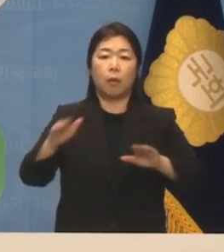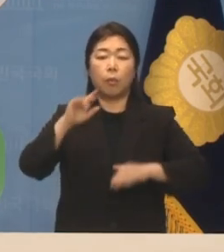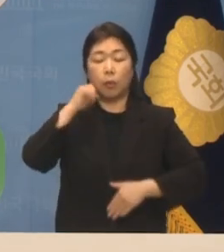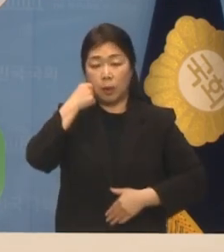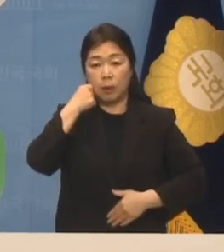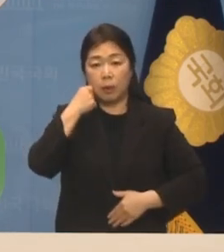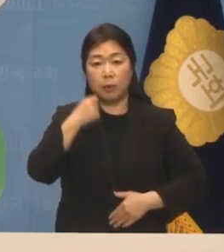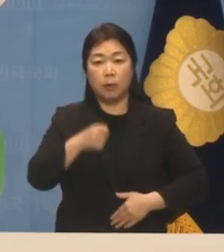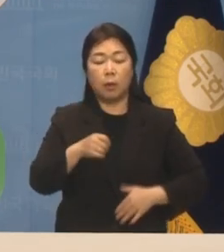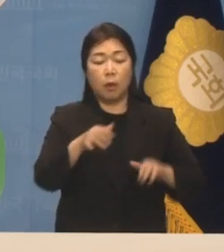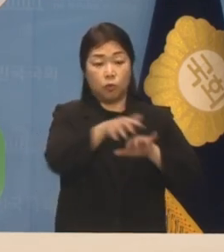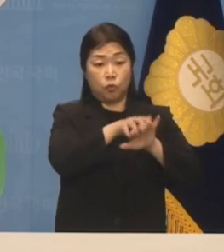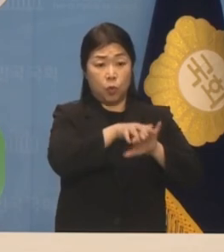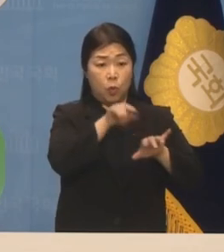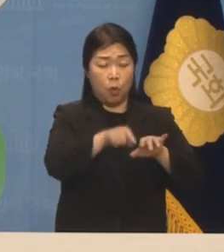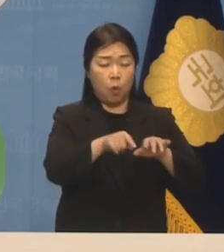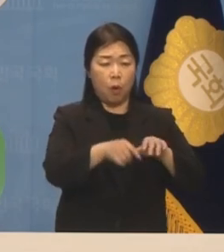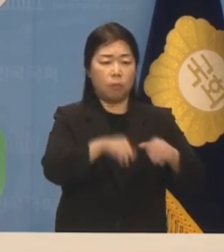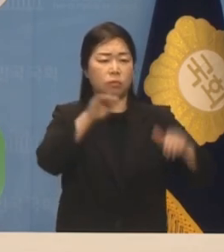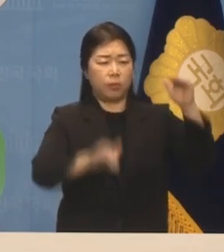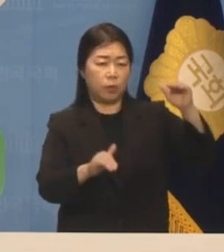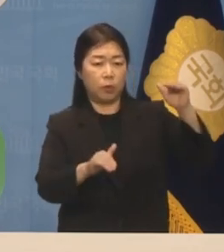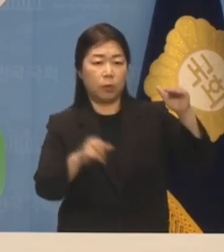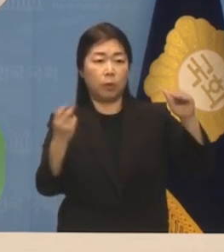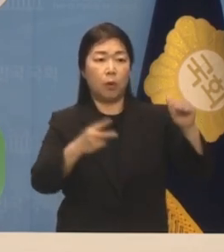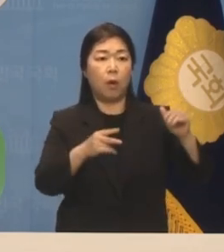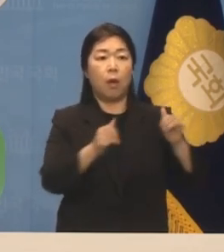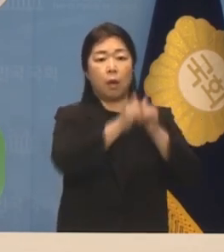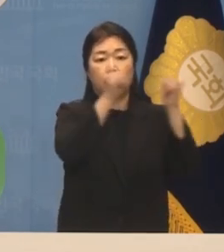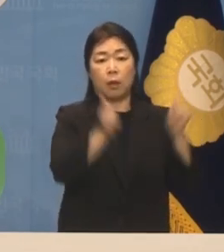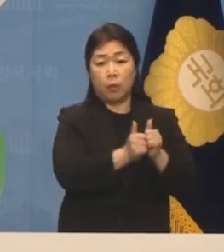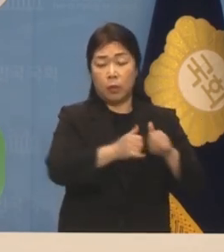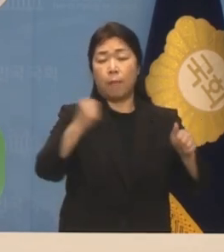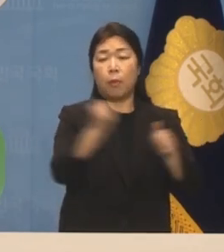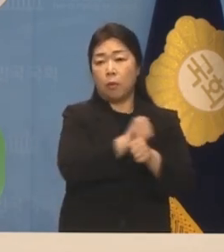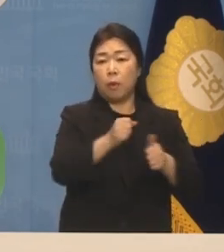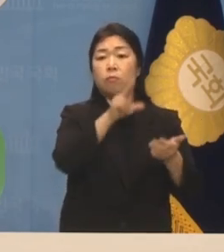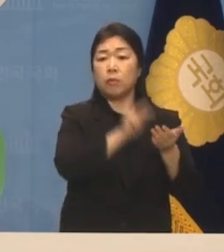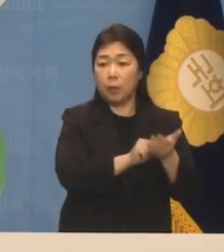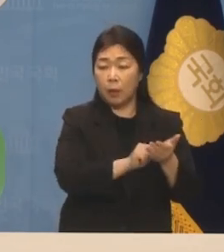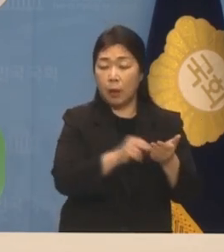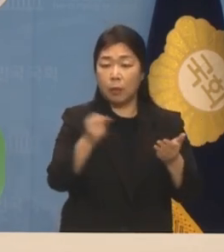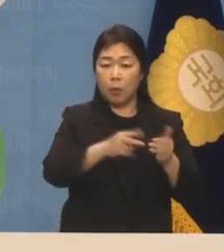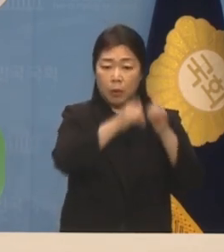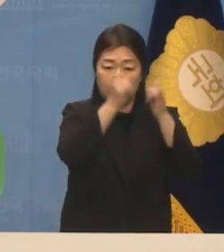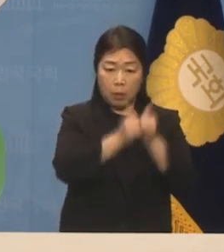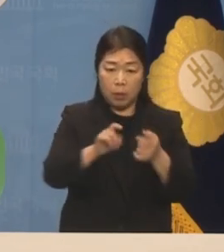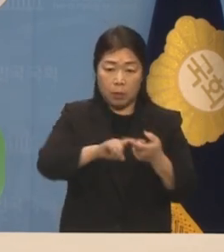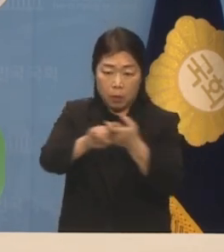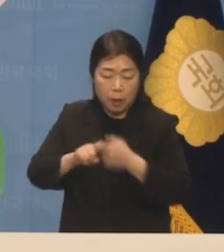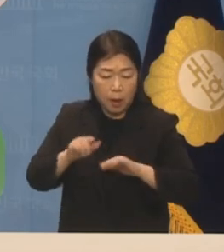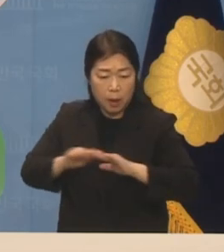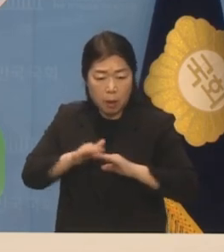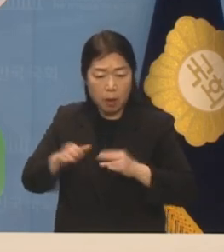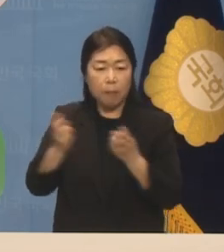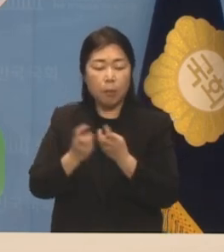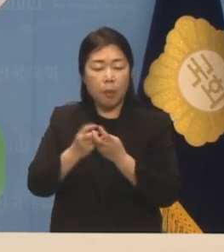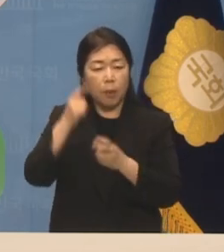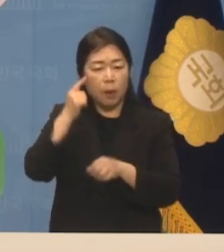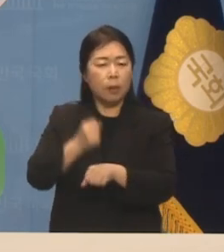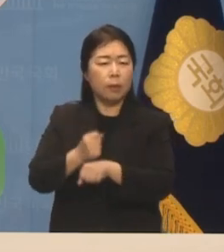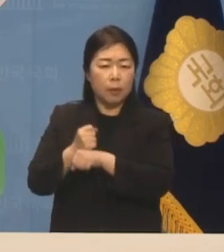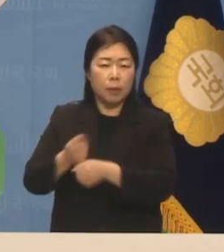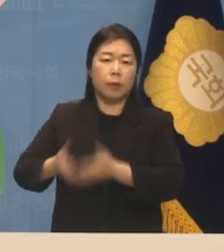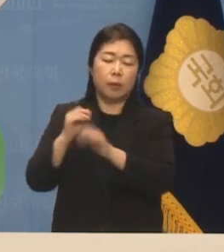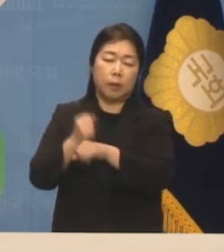사회 불평등과 폭력을 해소하기 위한 사회적 연대 전략을 구축할 수 있는 유일한